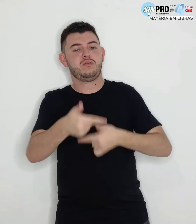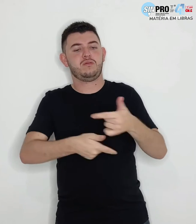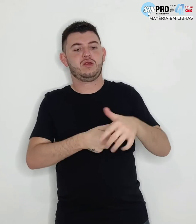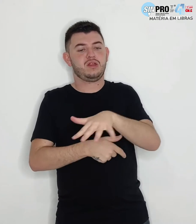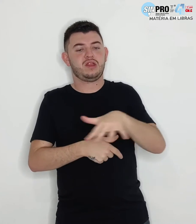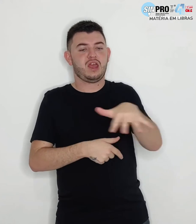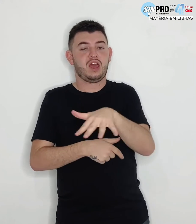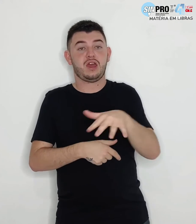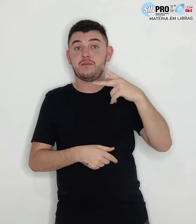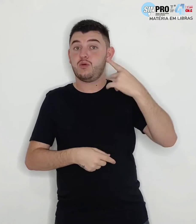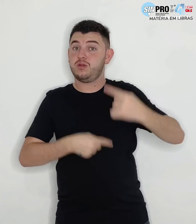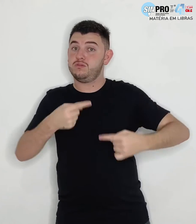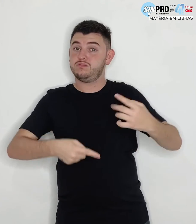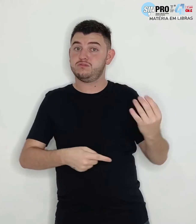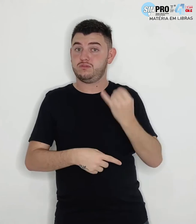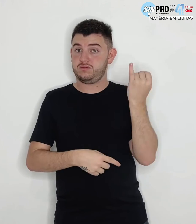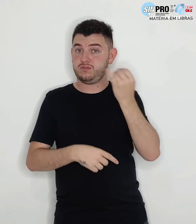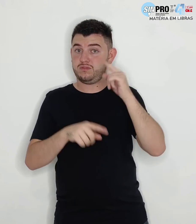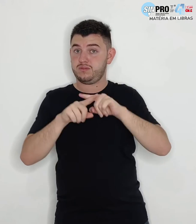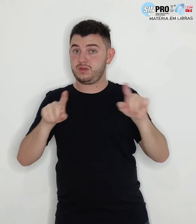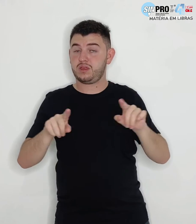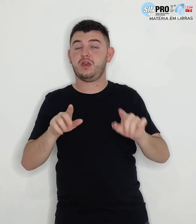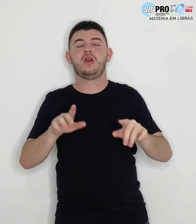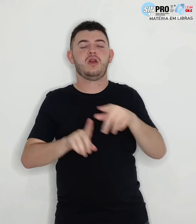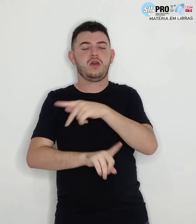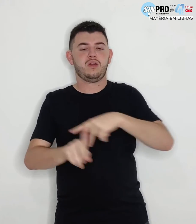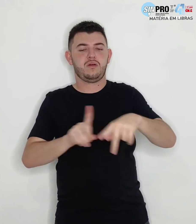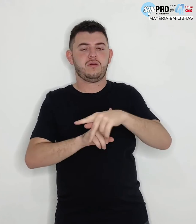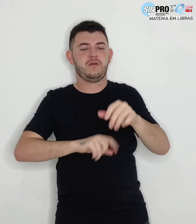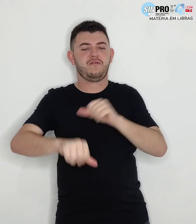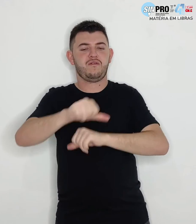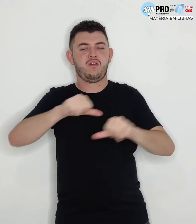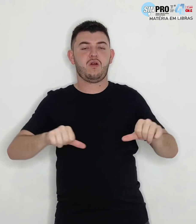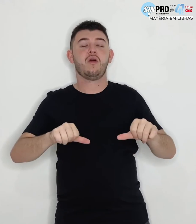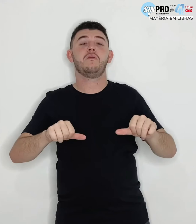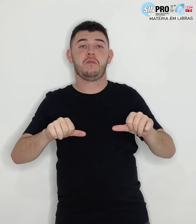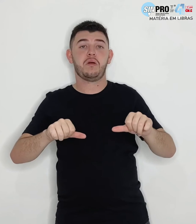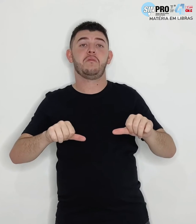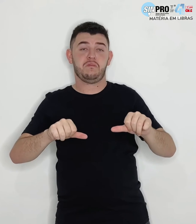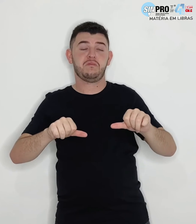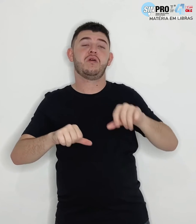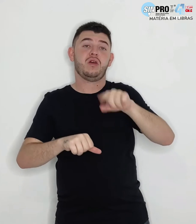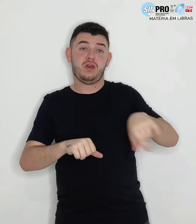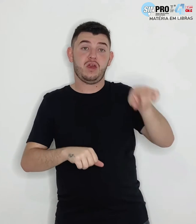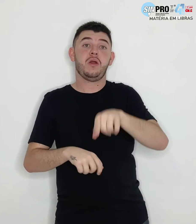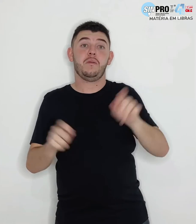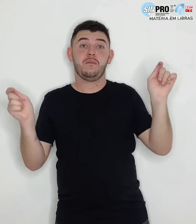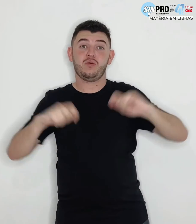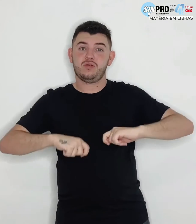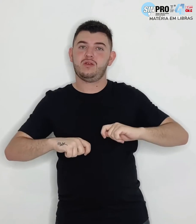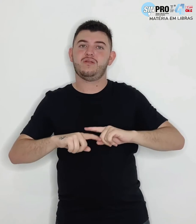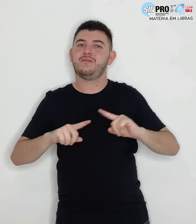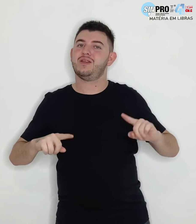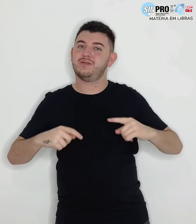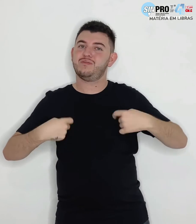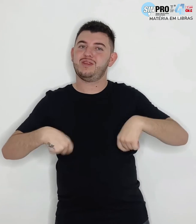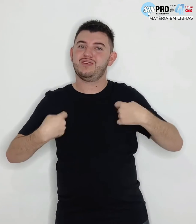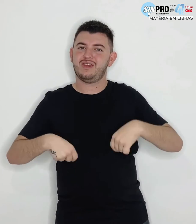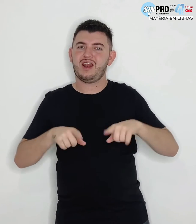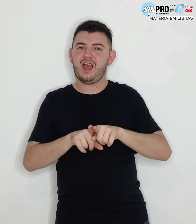classe trabalhadora no campo político. A revogação da reforma da Previdência é possível, mas depende da capacidade de